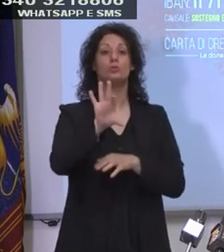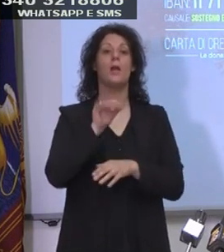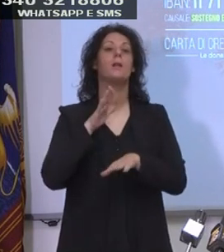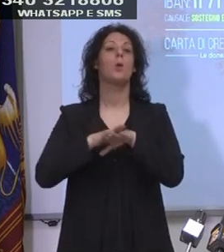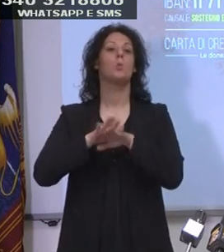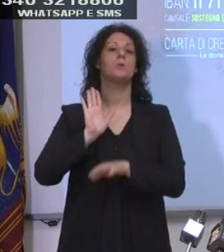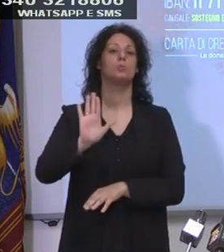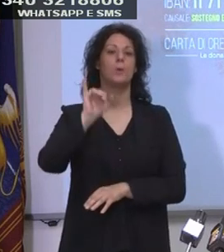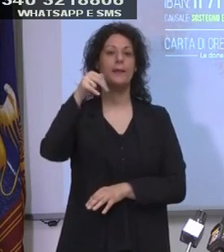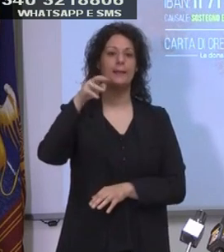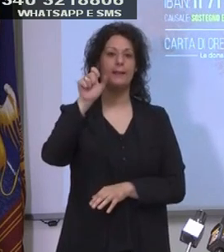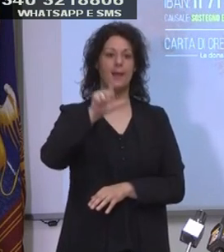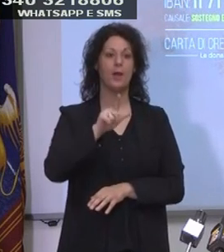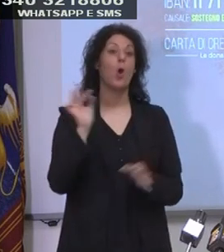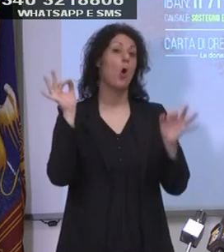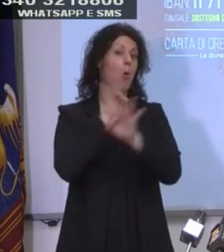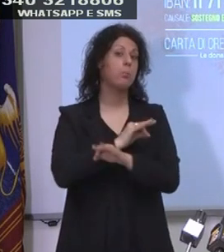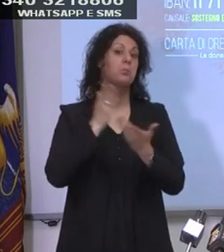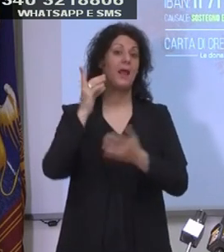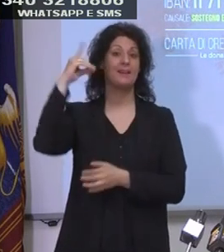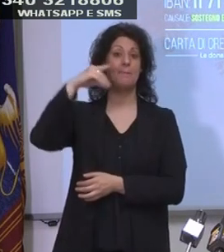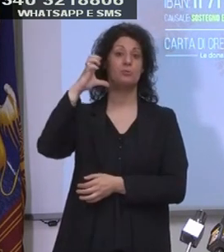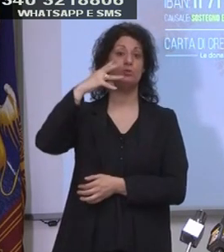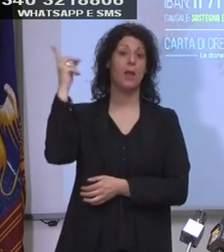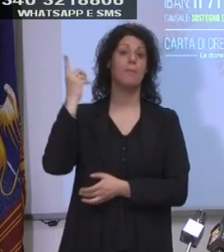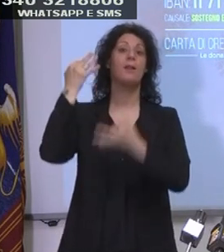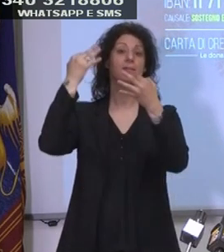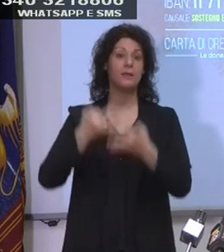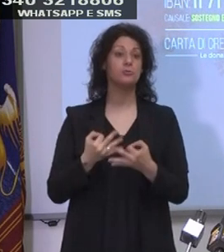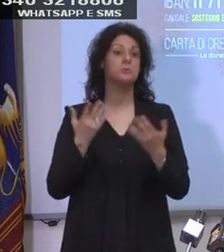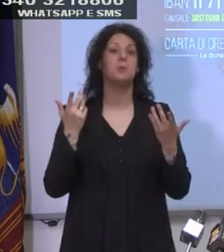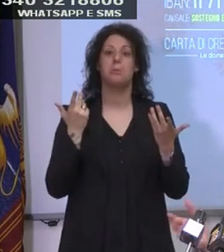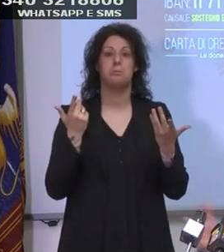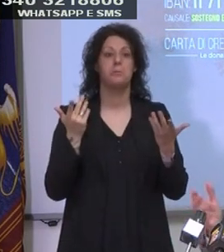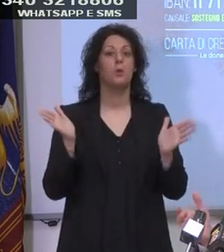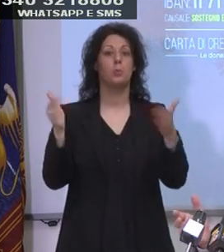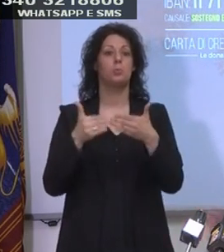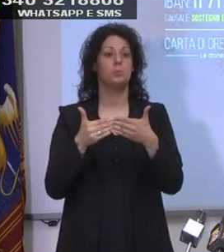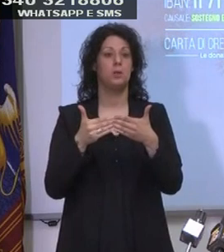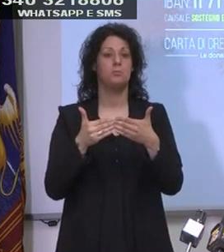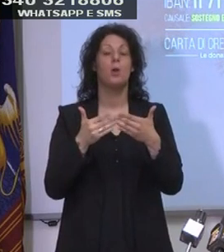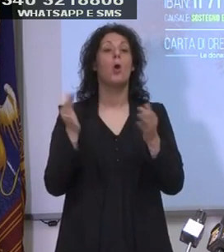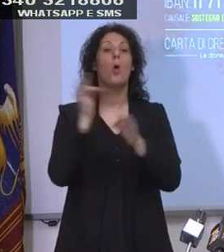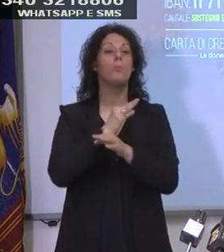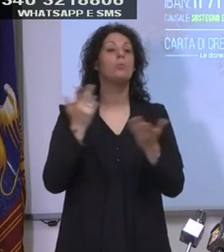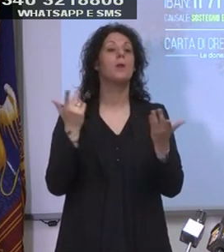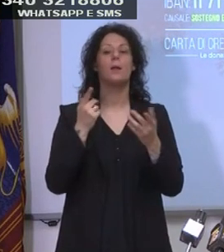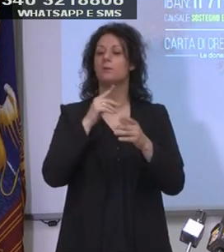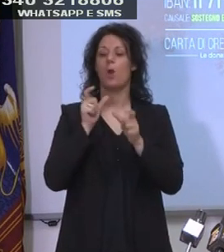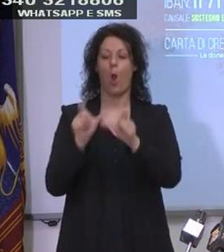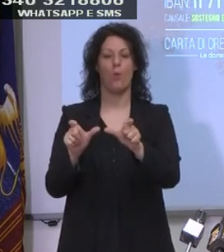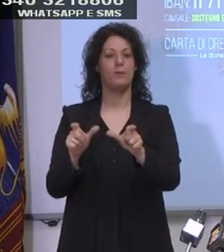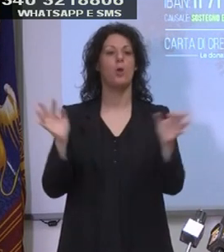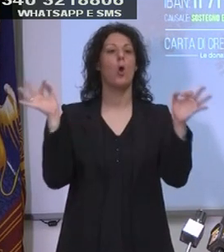dipende dal DPCM ALDA, magari decidono di applicare niente, non lo so. Perché se il DPCM dice sono facoltative, basta una frase così, vuol dire